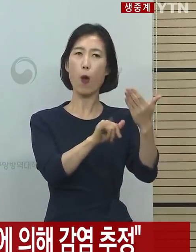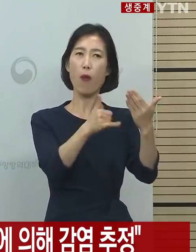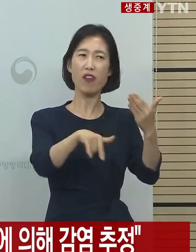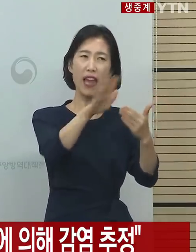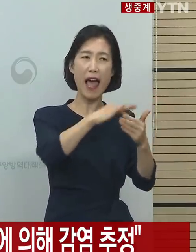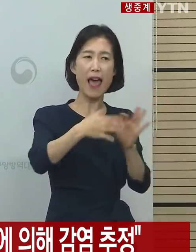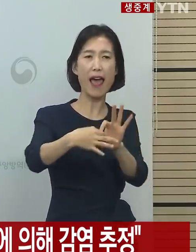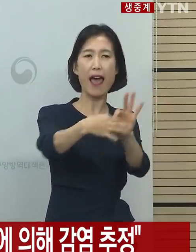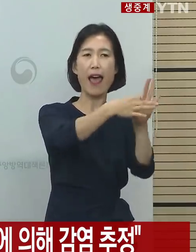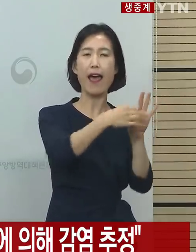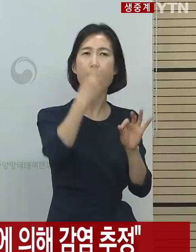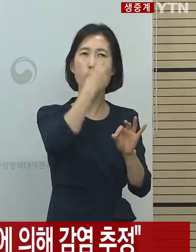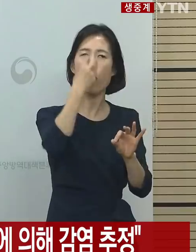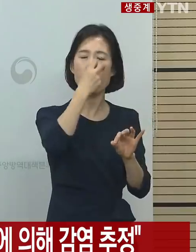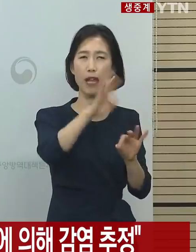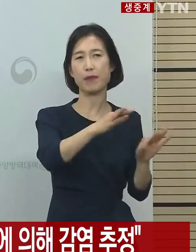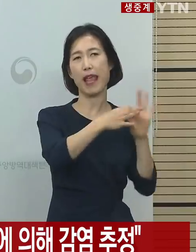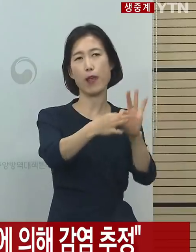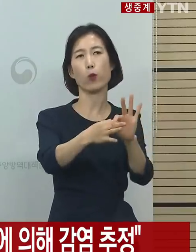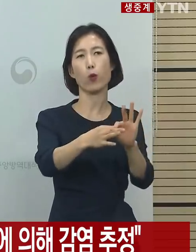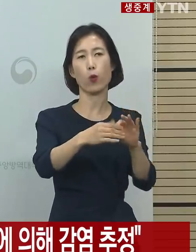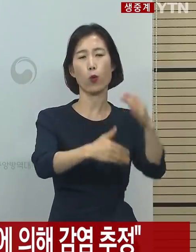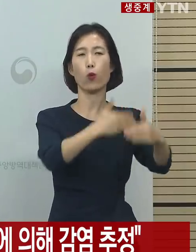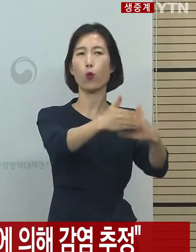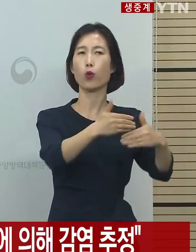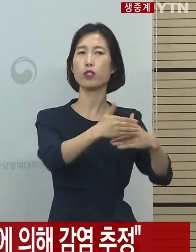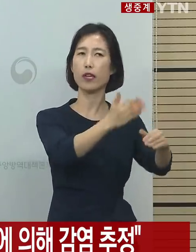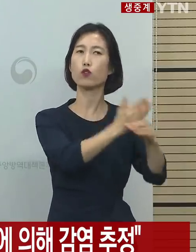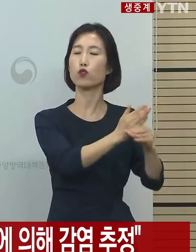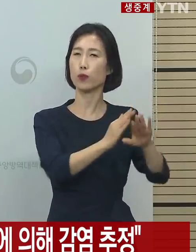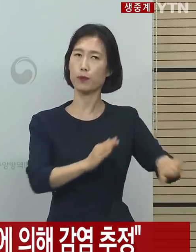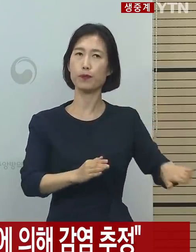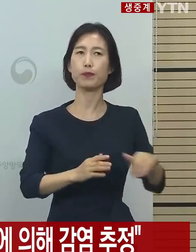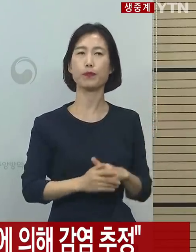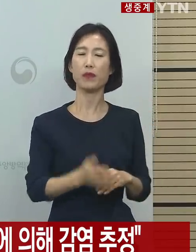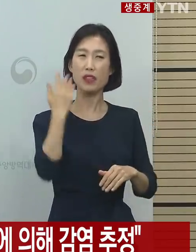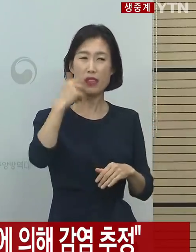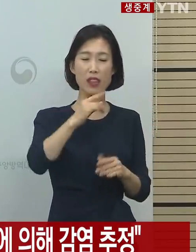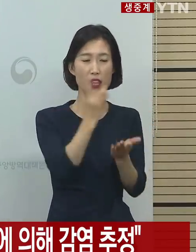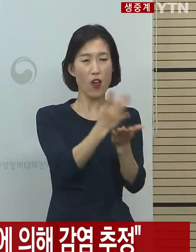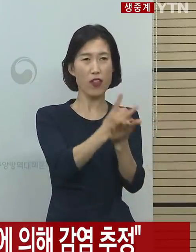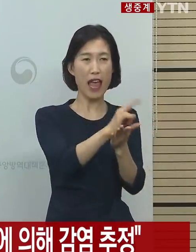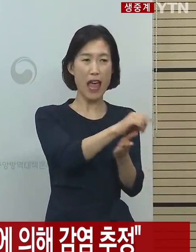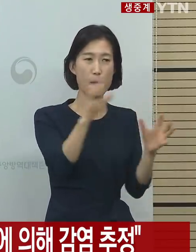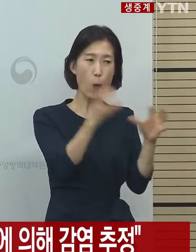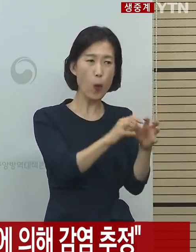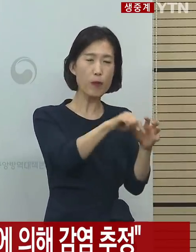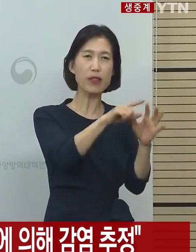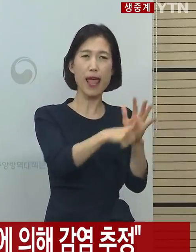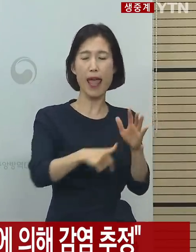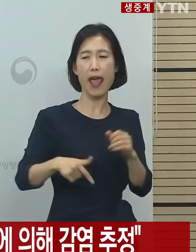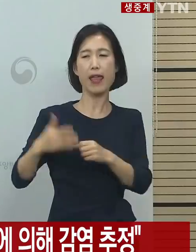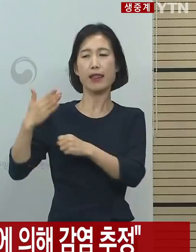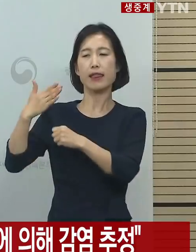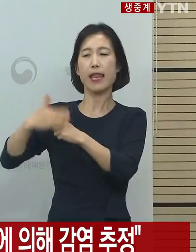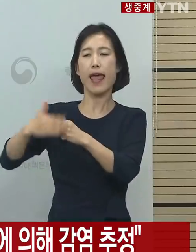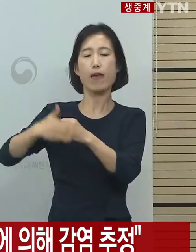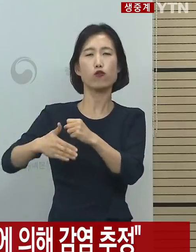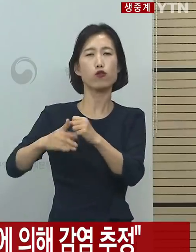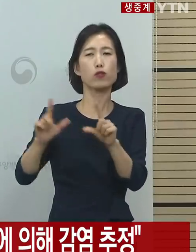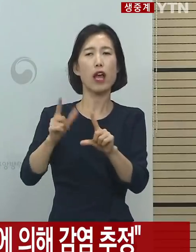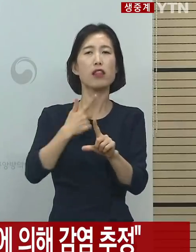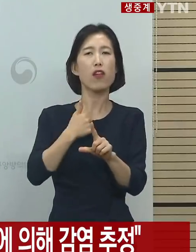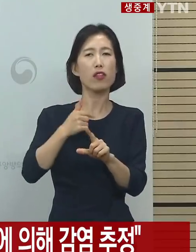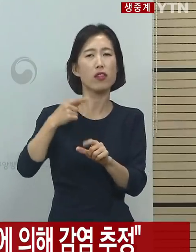추적 조사들은 계속 더 진행을 할 예정입니다. 거기에 참석했던 대구 주소지로 되어 있는